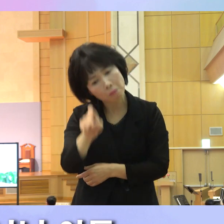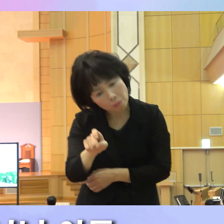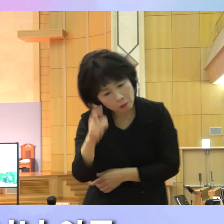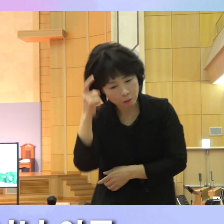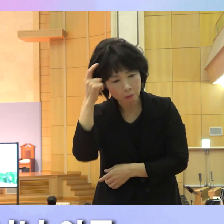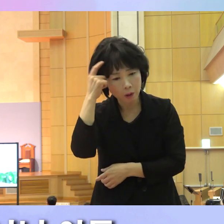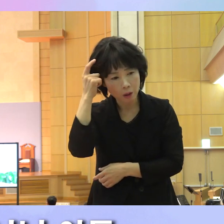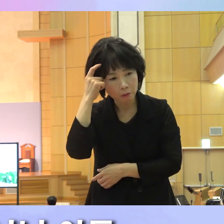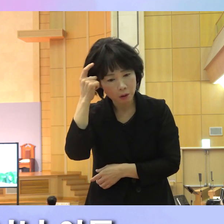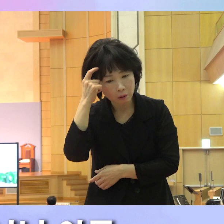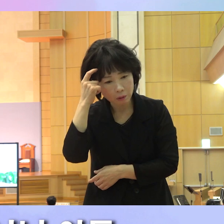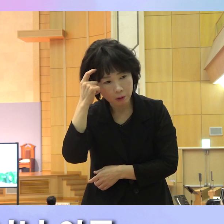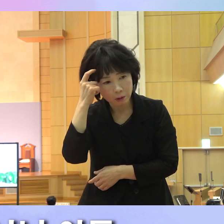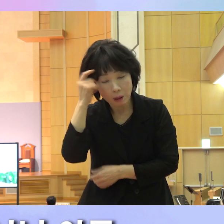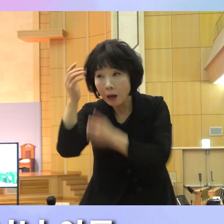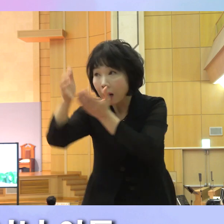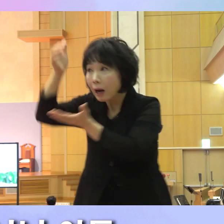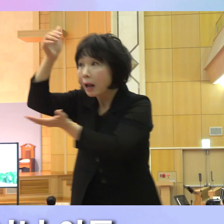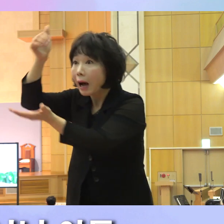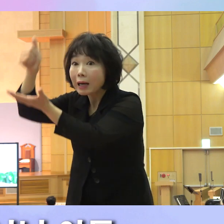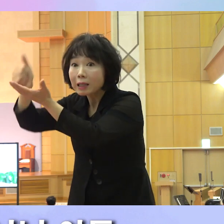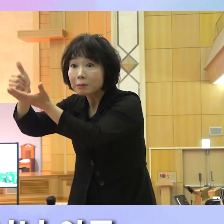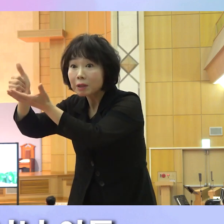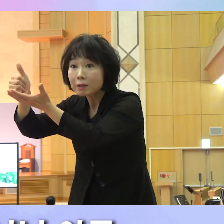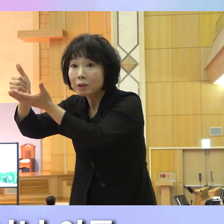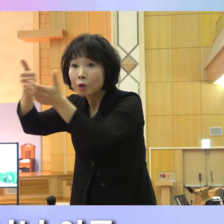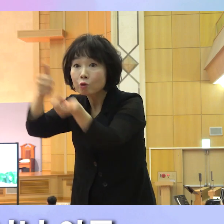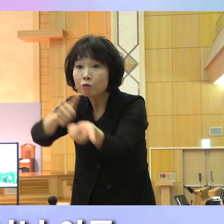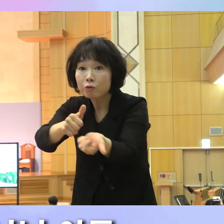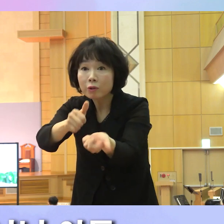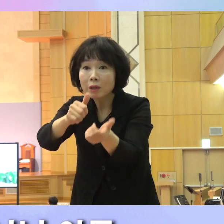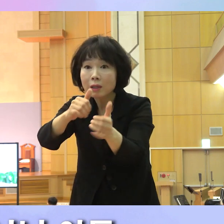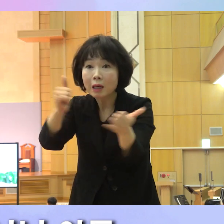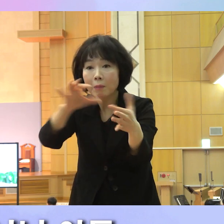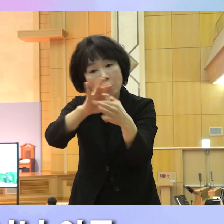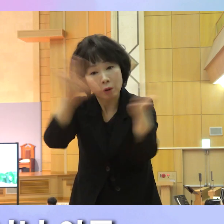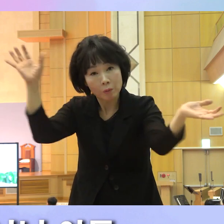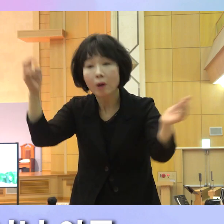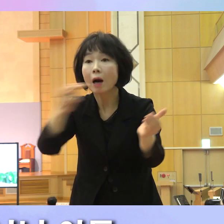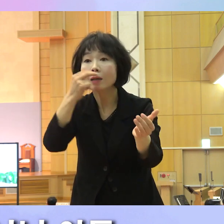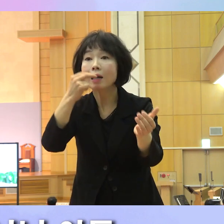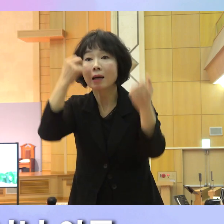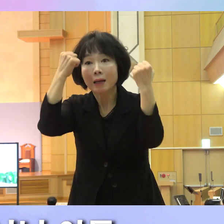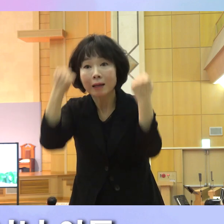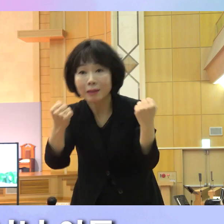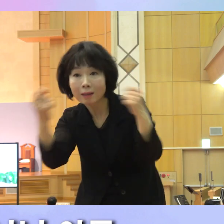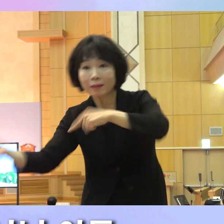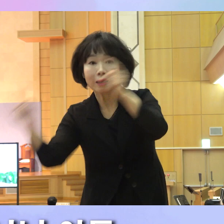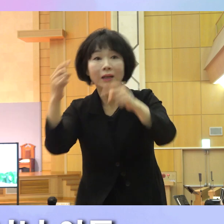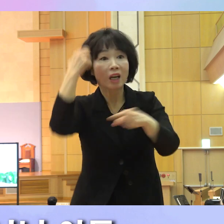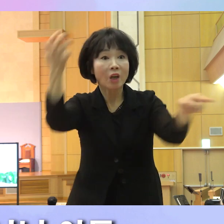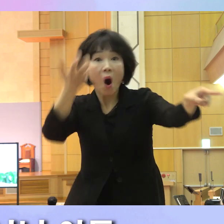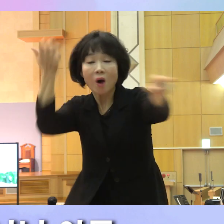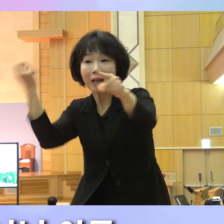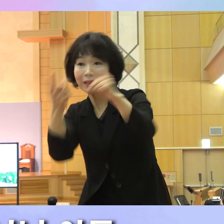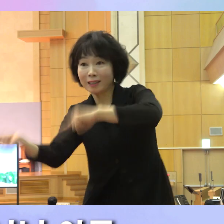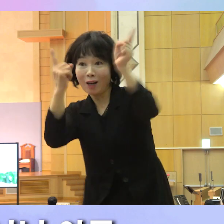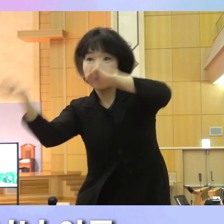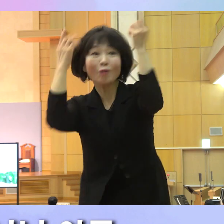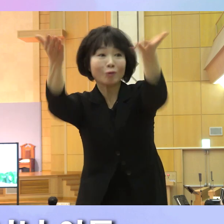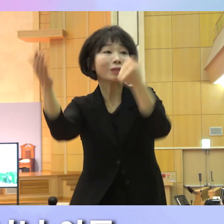하나님은 죽은 자의 하나님이 아니라 산 자의 하나님, 죽을 자를 살리시는 하나님이기